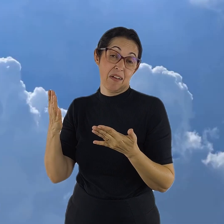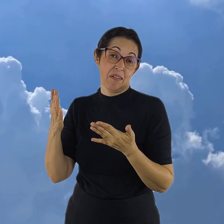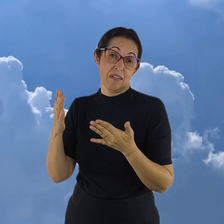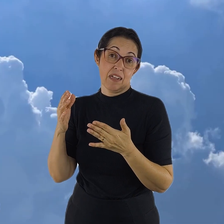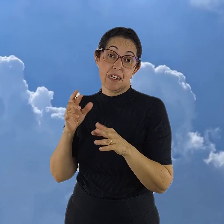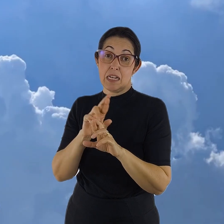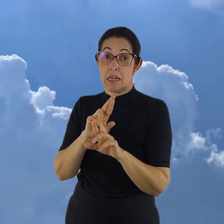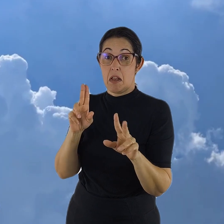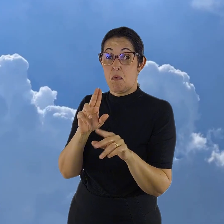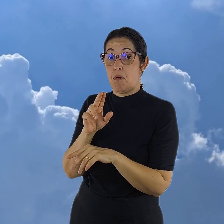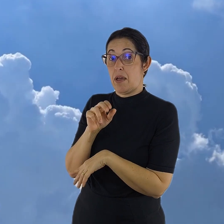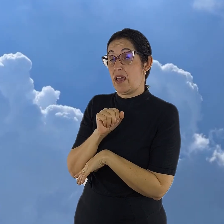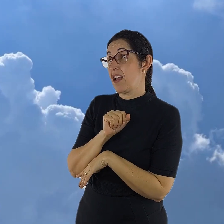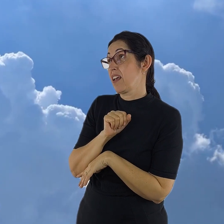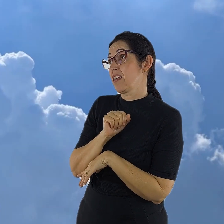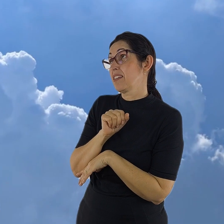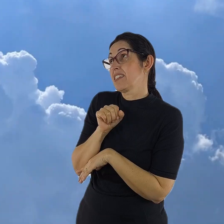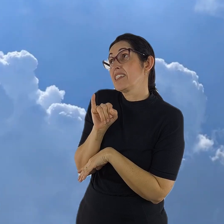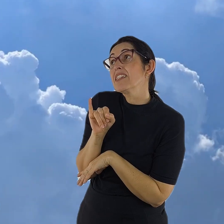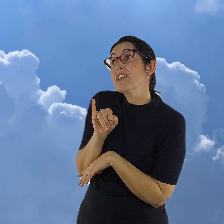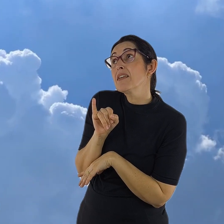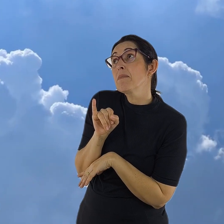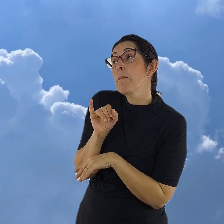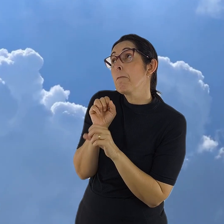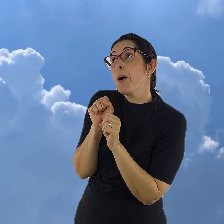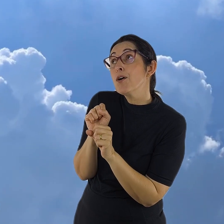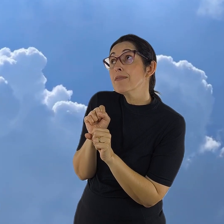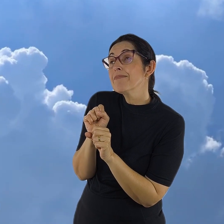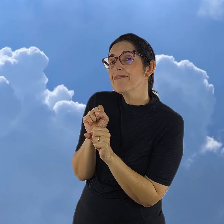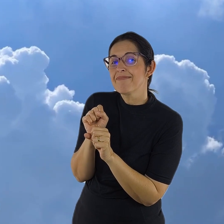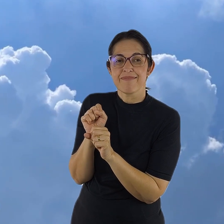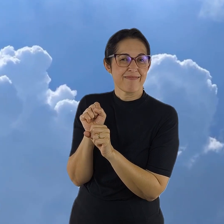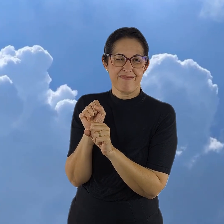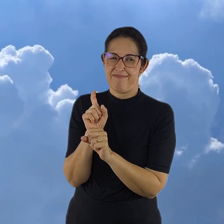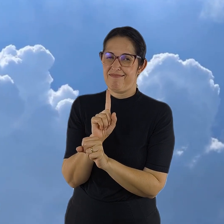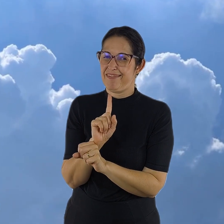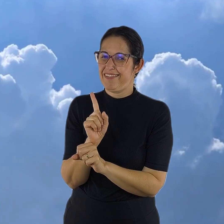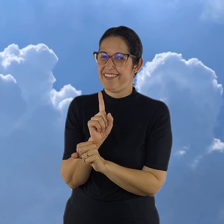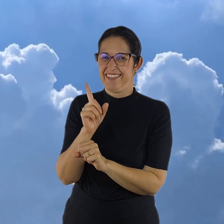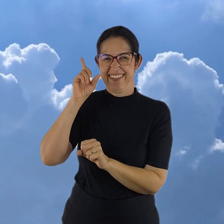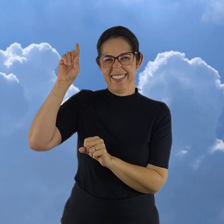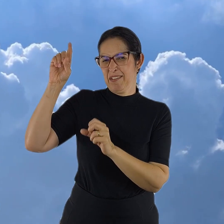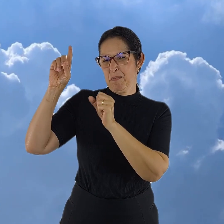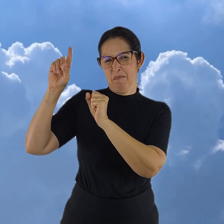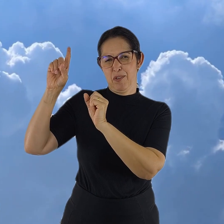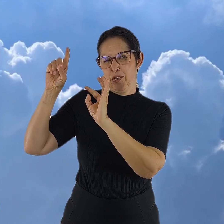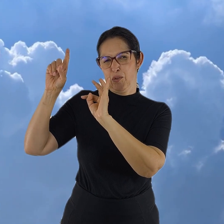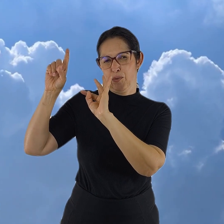não é se Ele pode, Deus pode tudo.